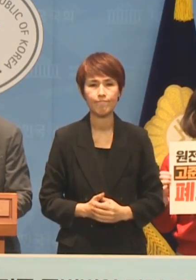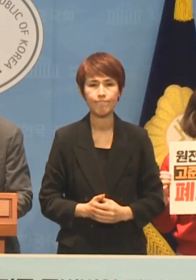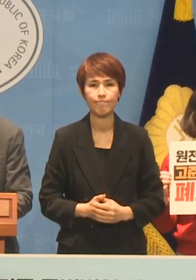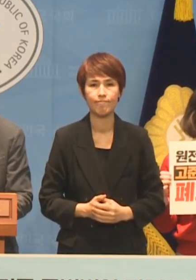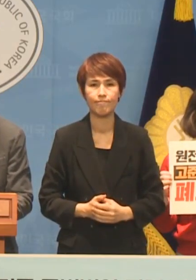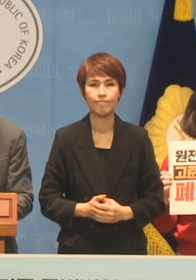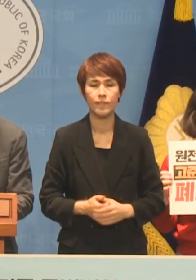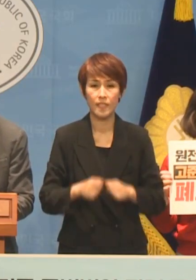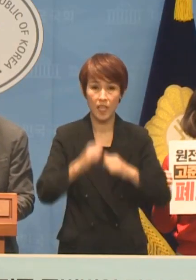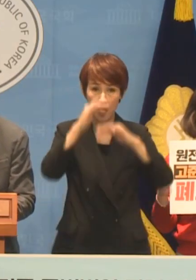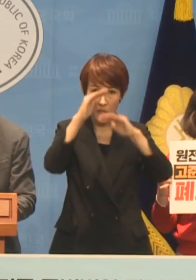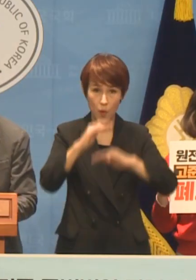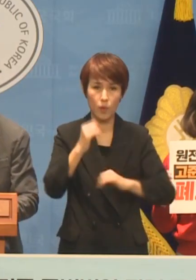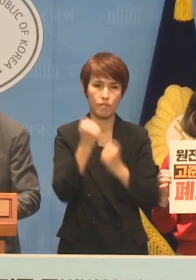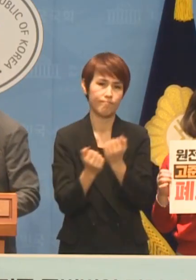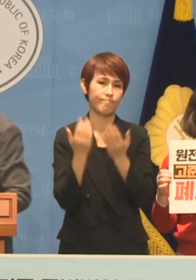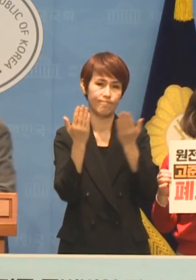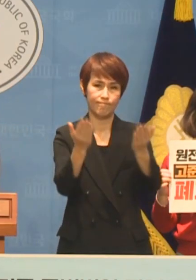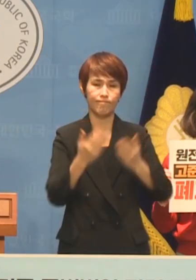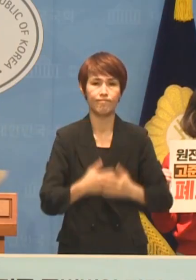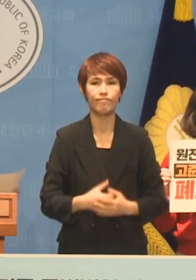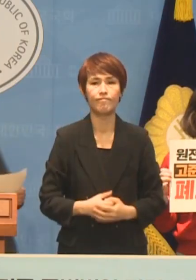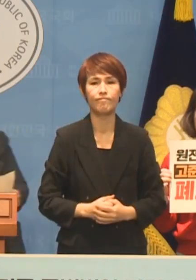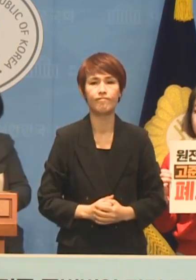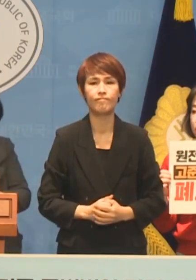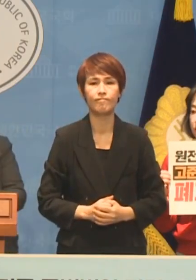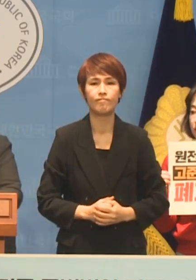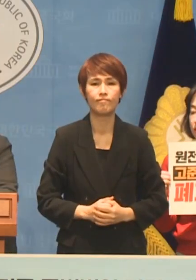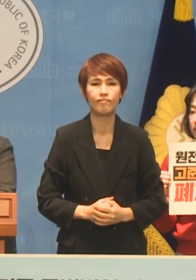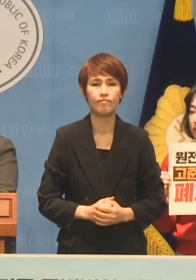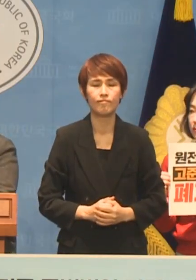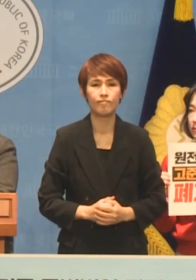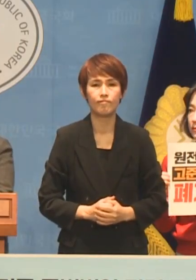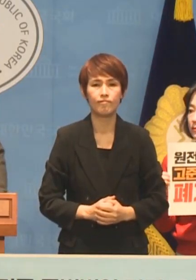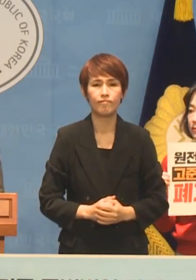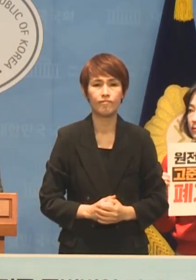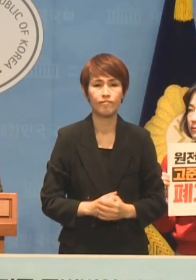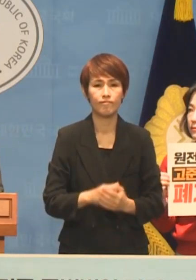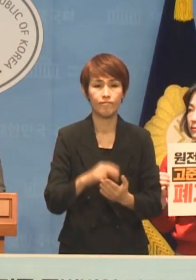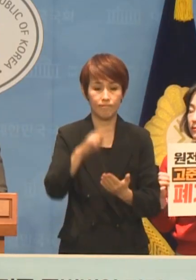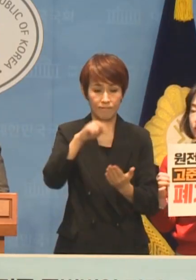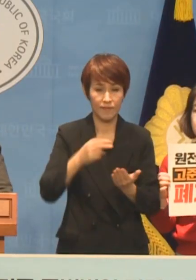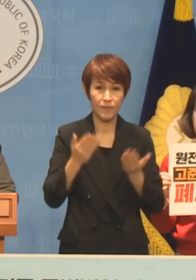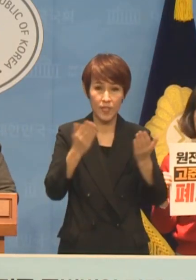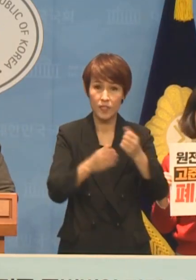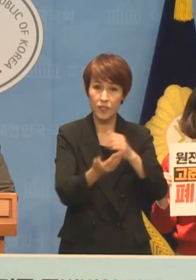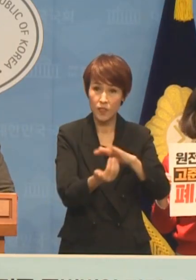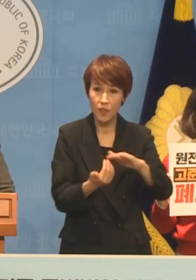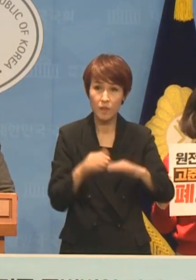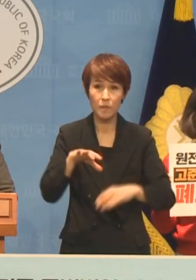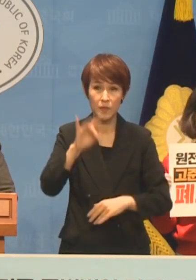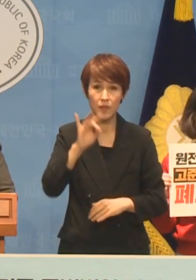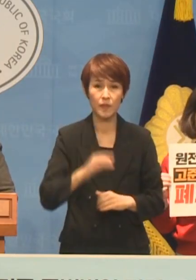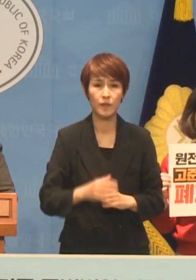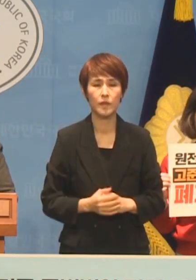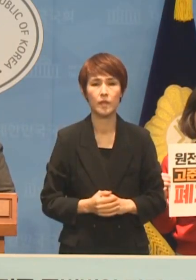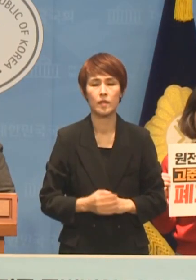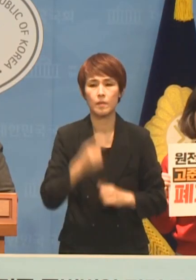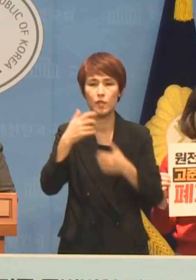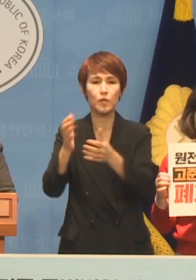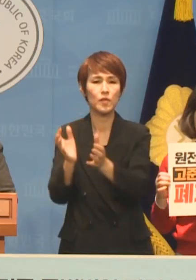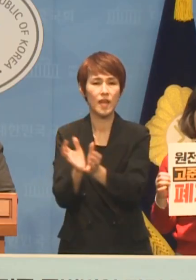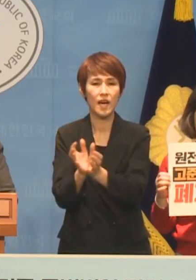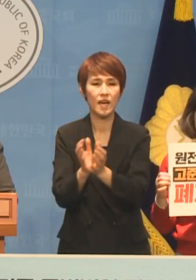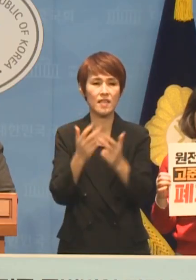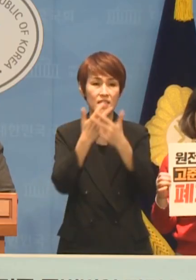통해서 더 말씀을 드리도록 하겠습니다. 예, 그 성명서 낭독 이전에 저희가 오늘 더불어민주당의